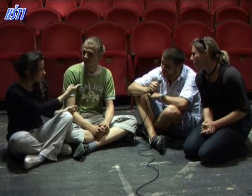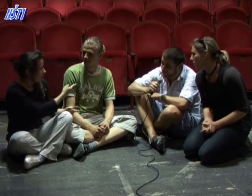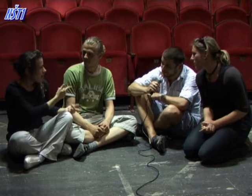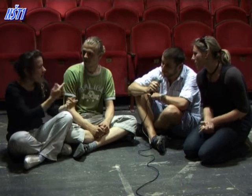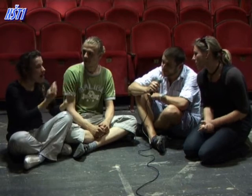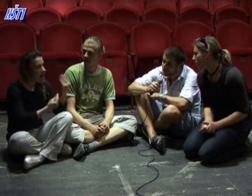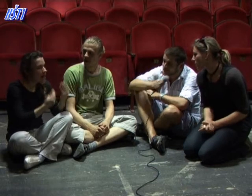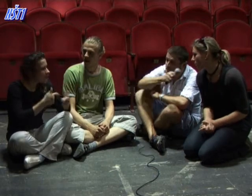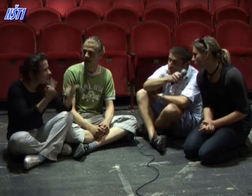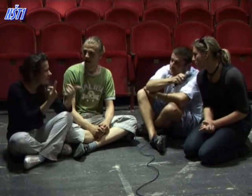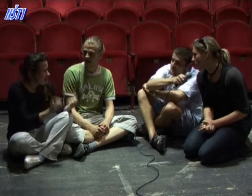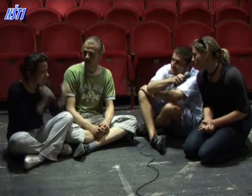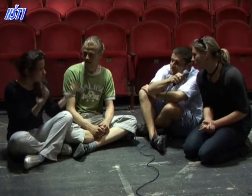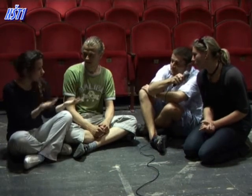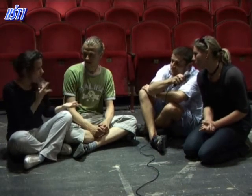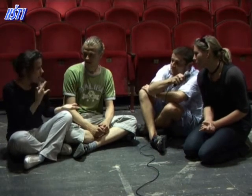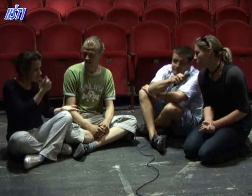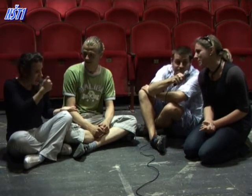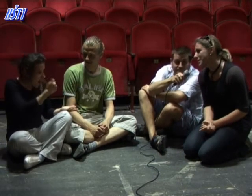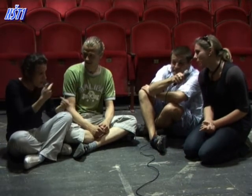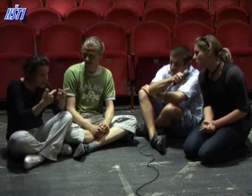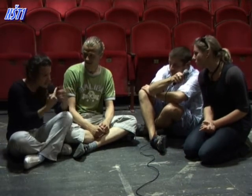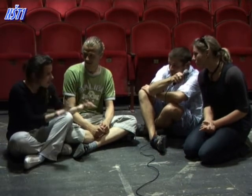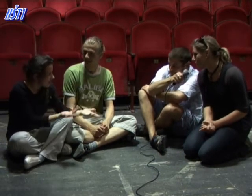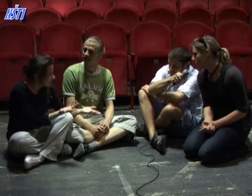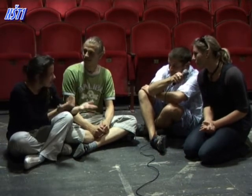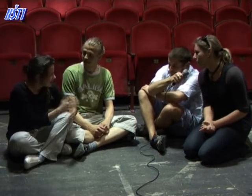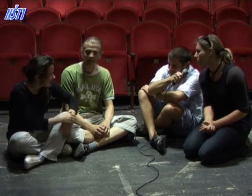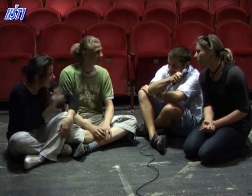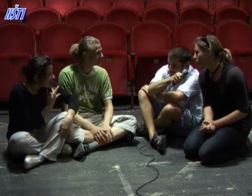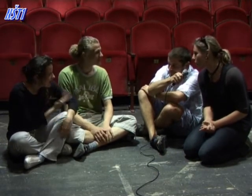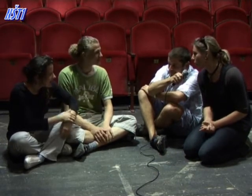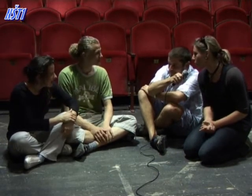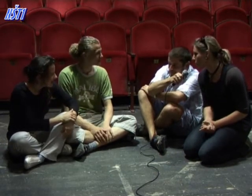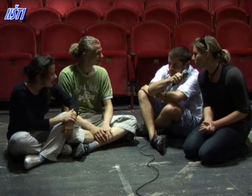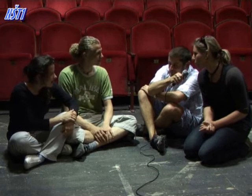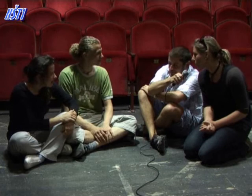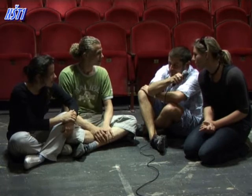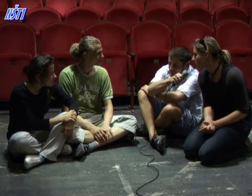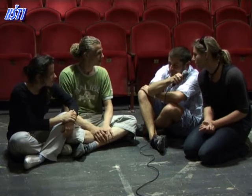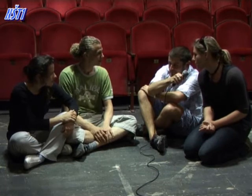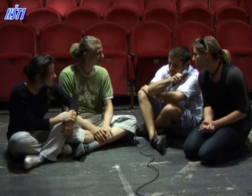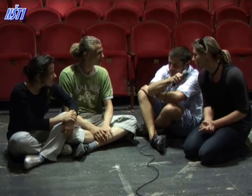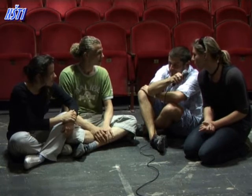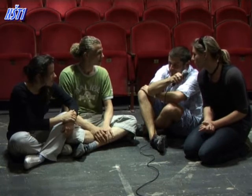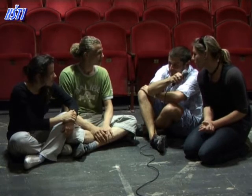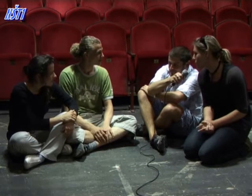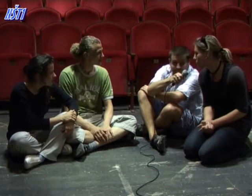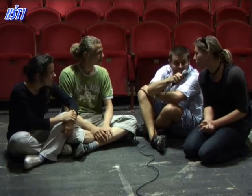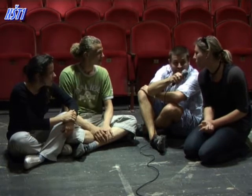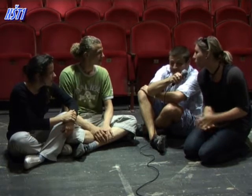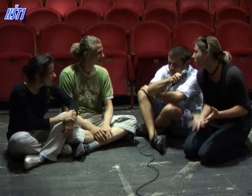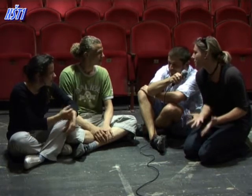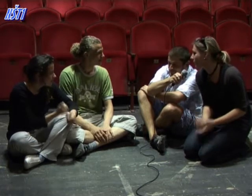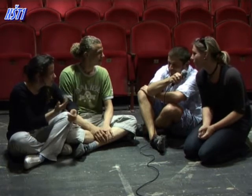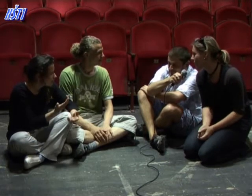Tak, já bych se chtěla zeptat vás jako režiséra. To musí být strašně těžké tohle všechno chtít po jednom herci. Jak se s ním pracoval, jak jste mu tohle